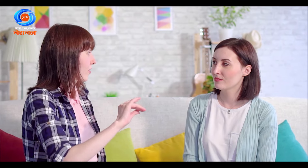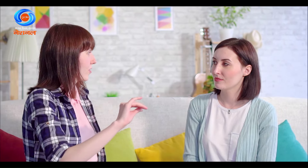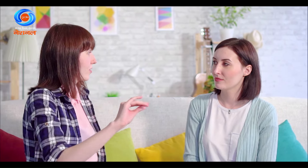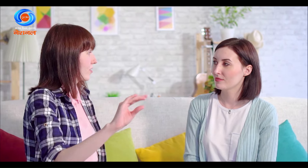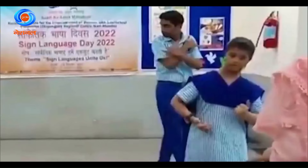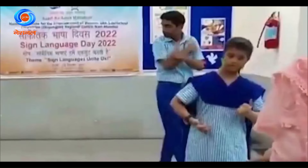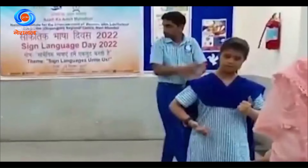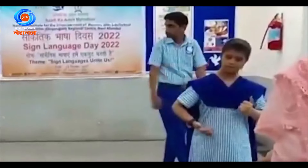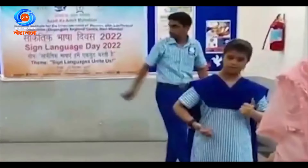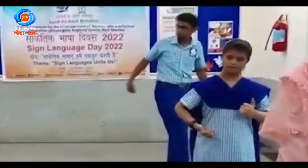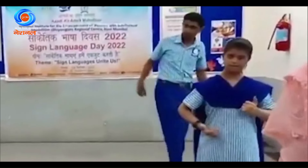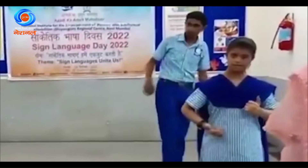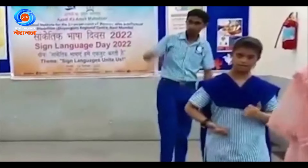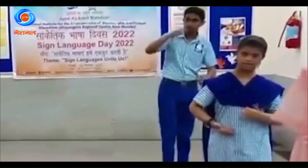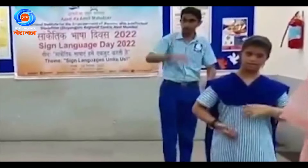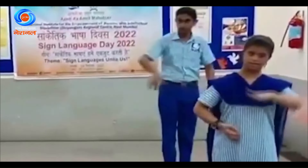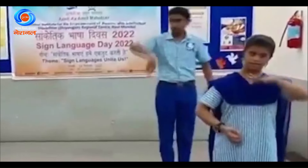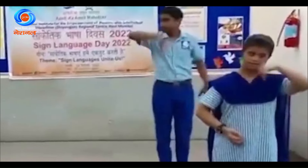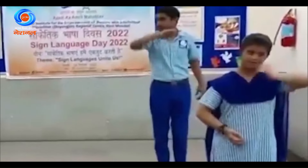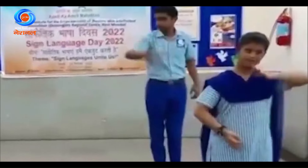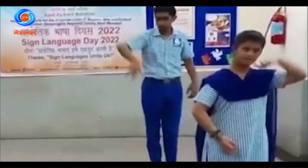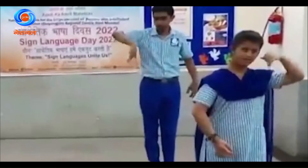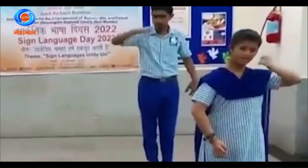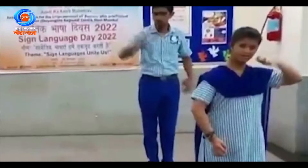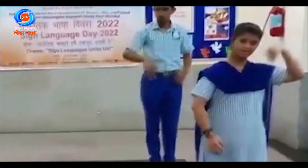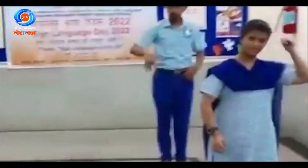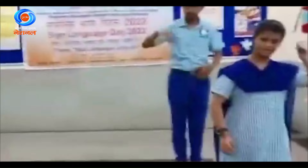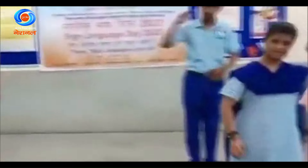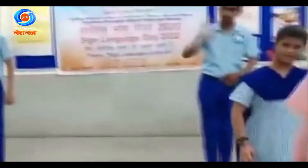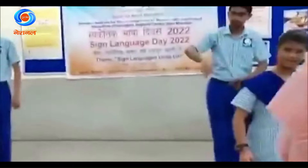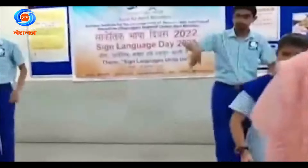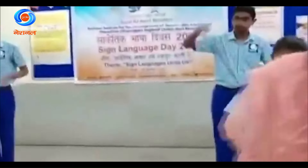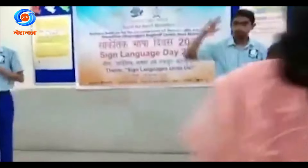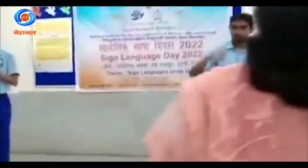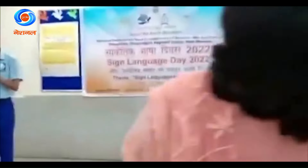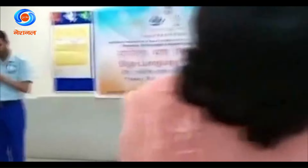सीखेंगे, अपनाएंगे और फैलाएंगे, ताकि समाज का कोई भी कोना खामोश न रहे। याद